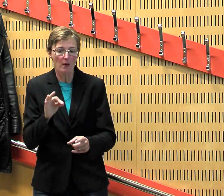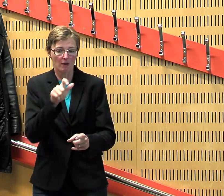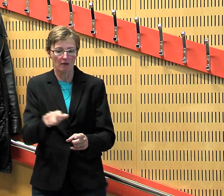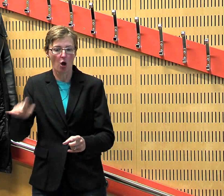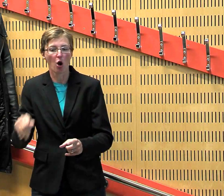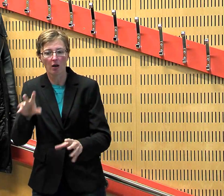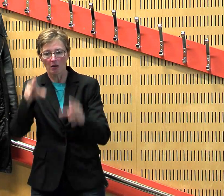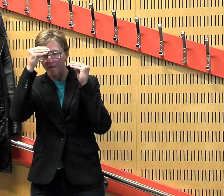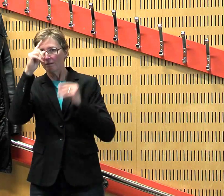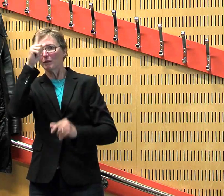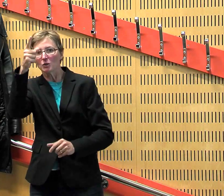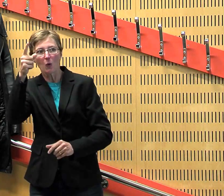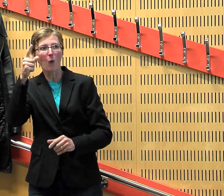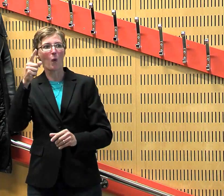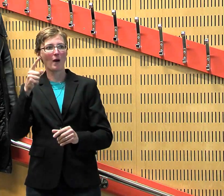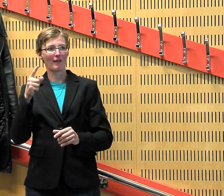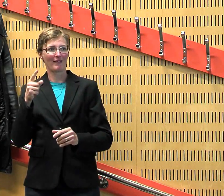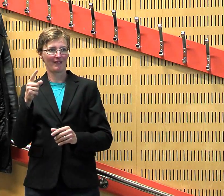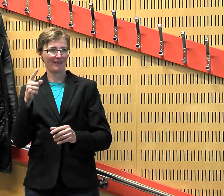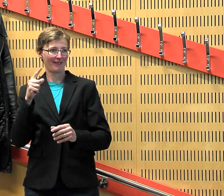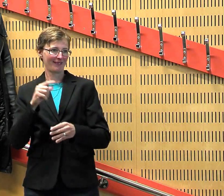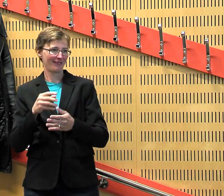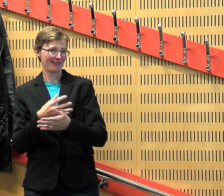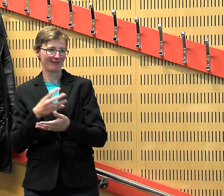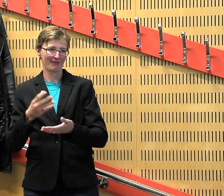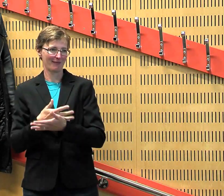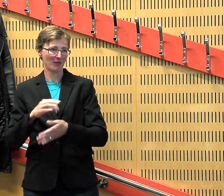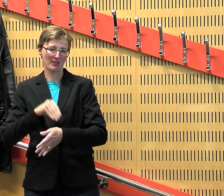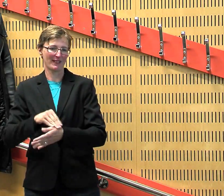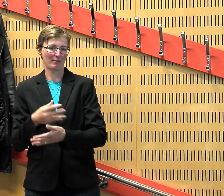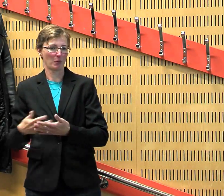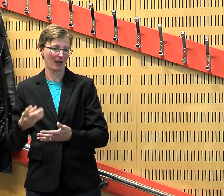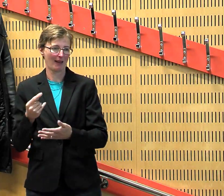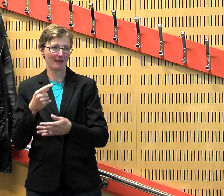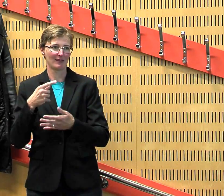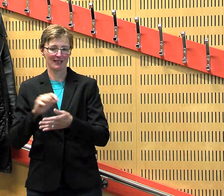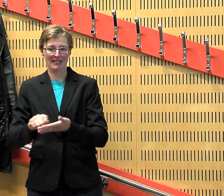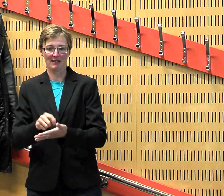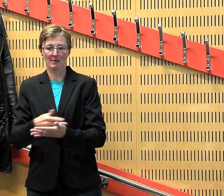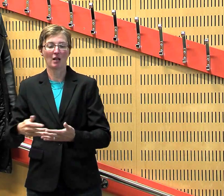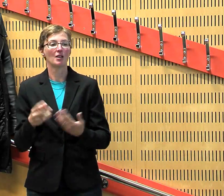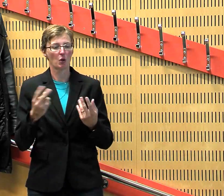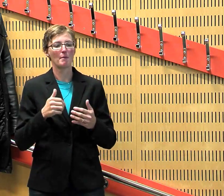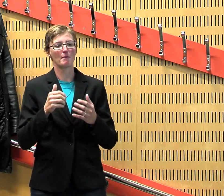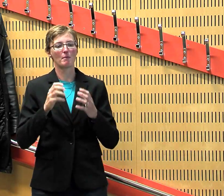Alltså processbarhetsteori på förståelse av texter, svenska eller